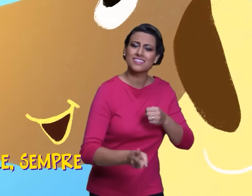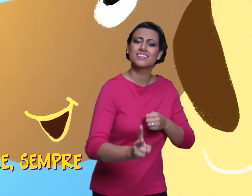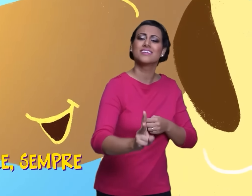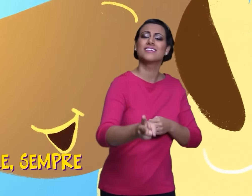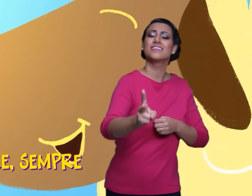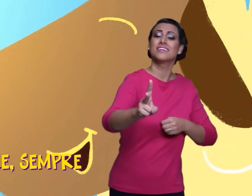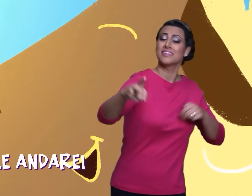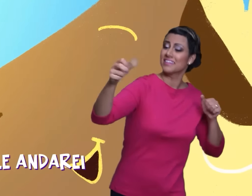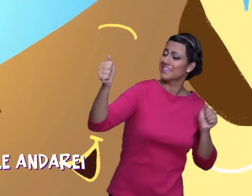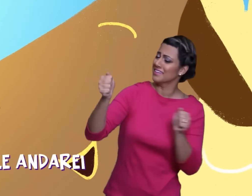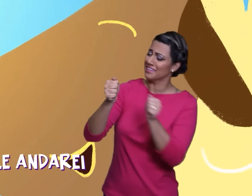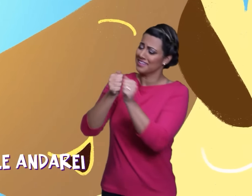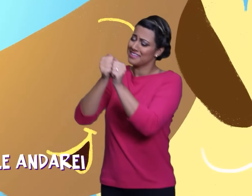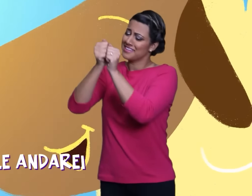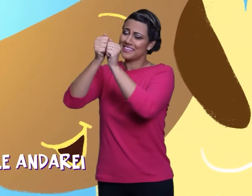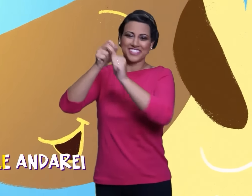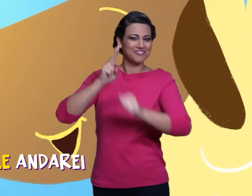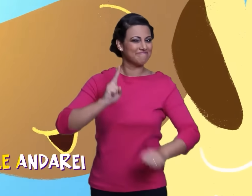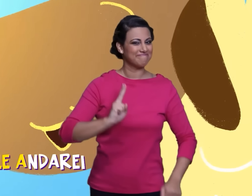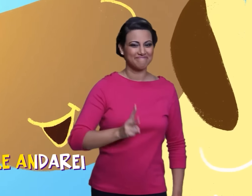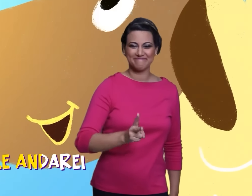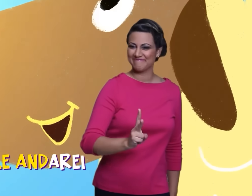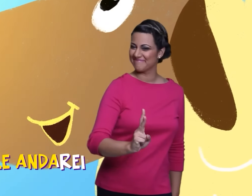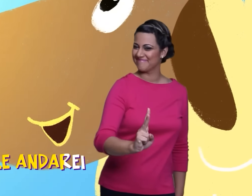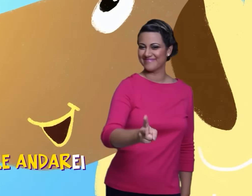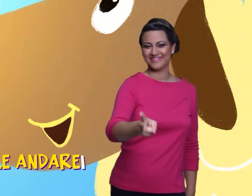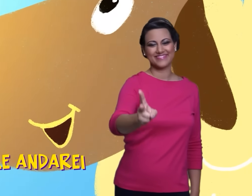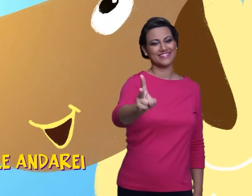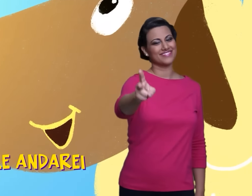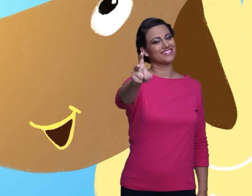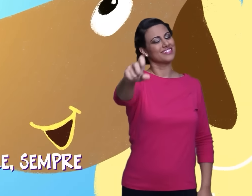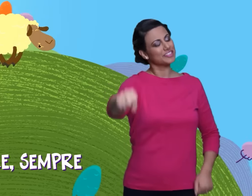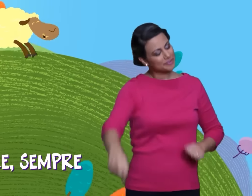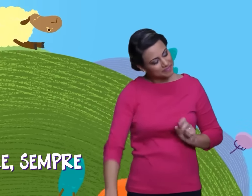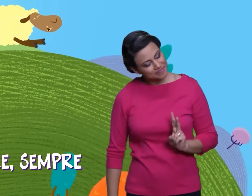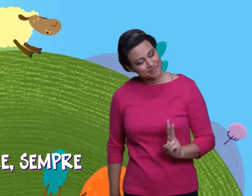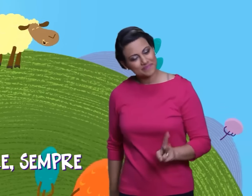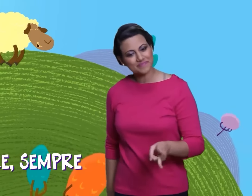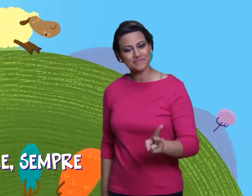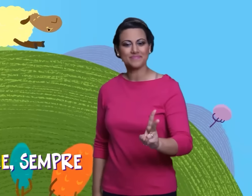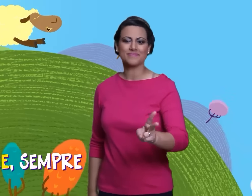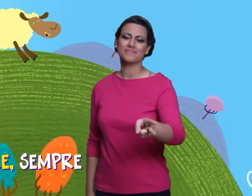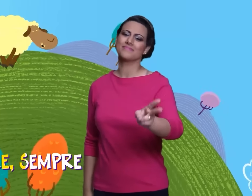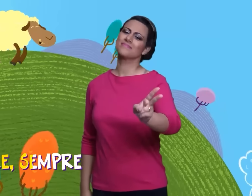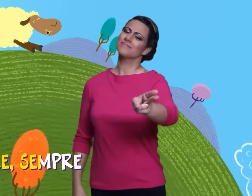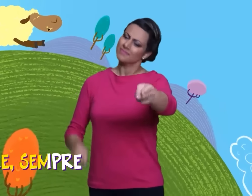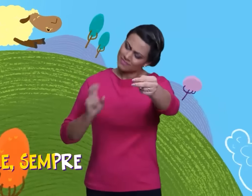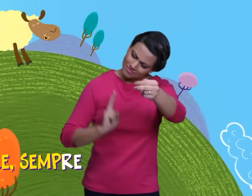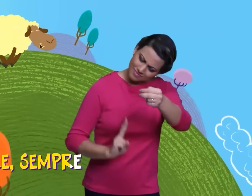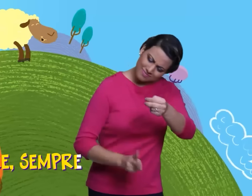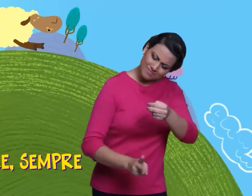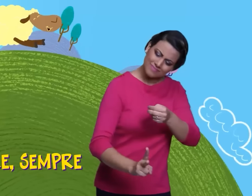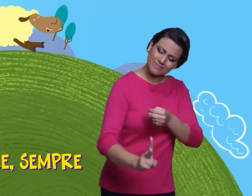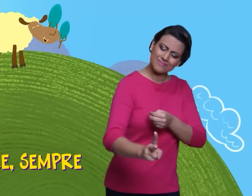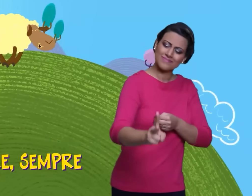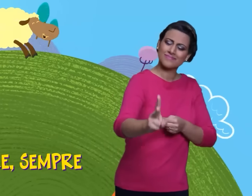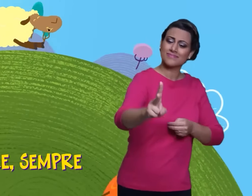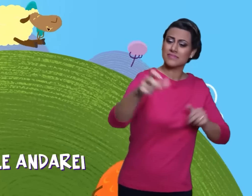sempre, com Ele andarei. Sempre,